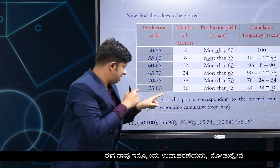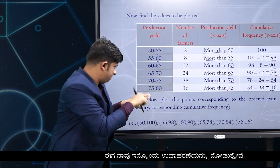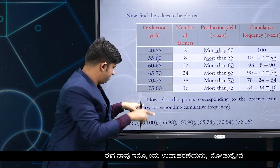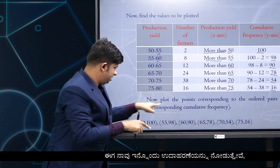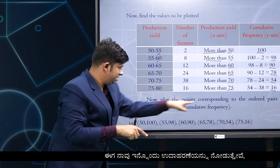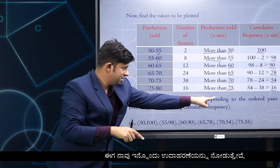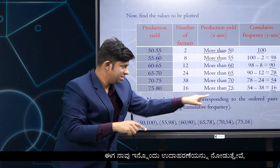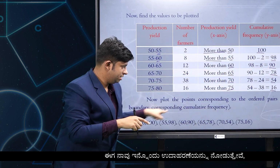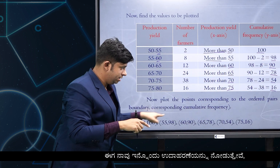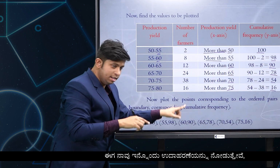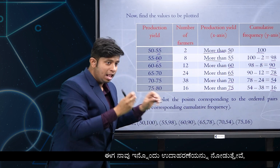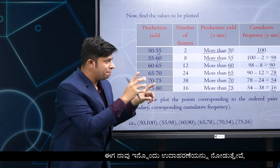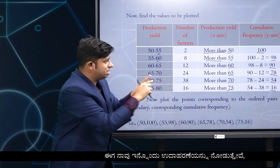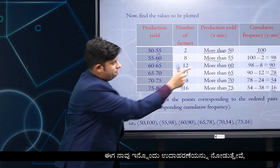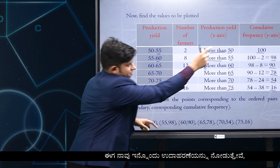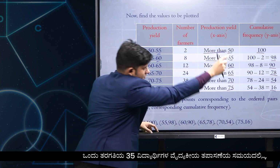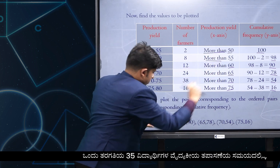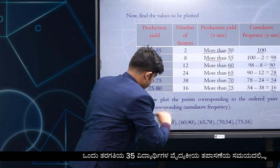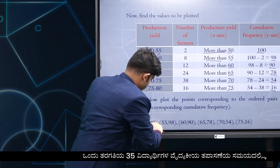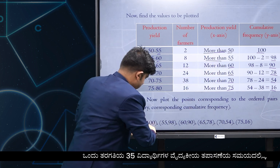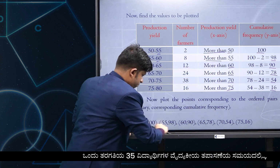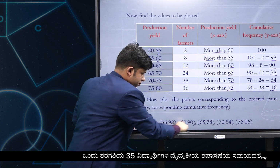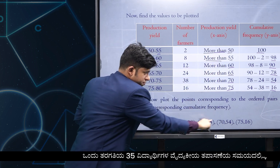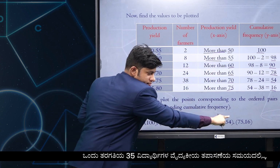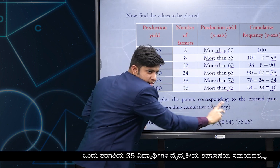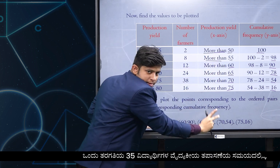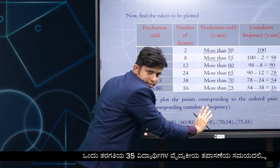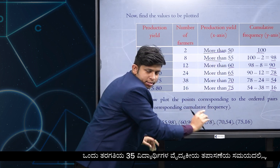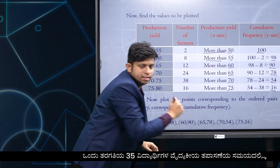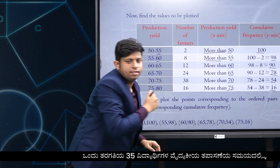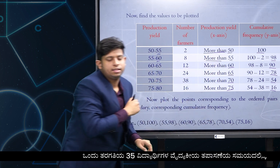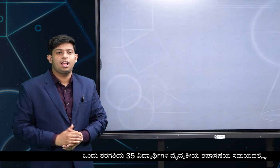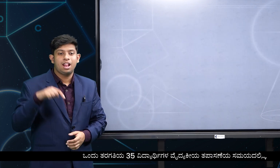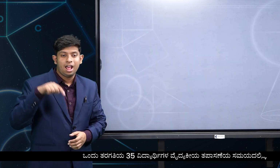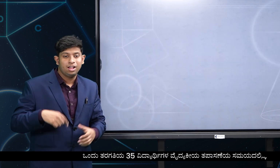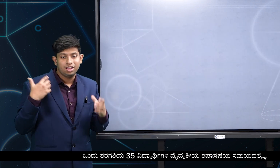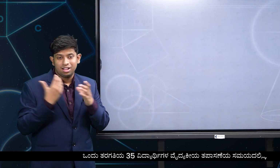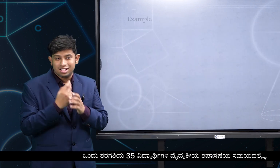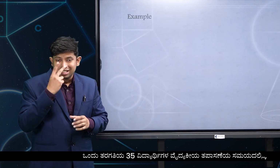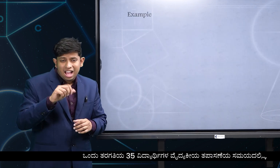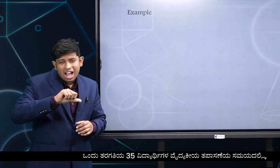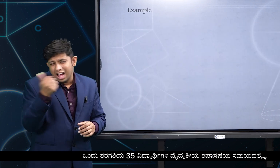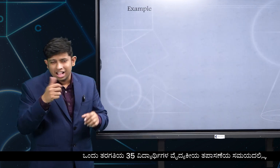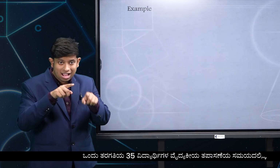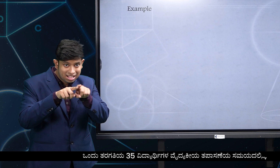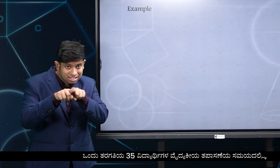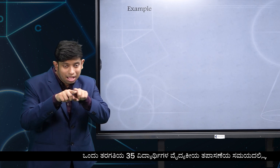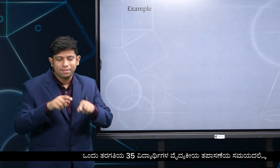ನಾವು ಇನ್ನೊಂದು ಉದಾಹರಣೆಯನ್ನು ನೋಡುತ್ತೇವೆ. ಒಂದು ತರಗತಿಯ 35 ವಿದ್ಯಾರ್ಥಿಗಳ ವೈದ್ಯಕೀಯ ತಪಾಸಣೆಯ ಸಮಯದಲ್ಲಿ